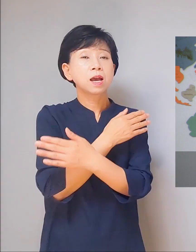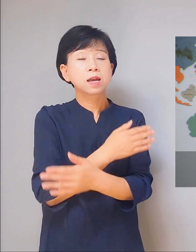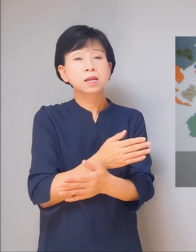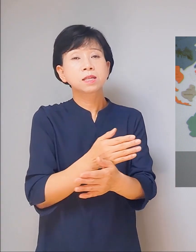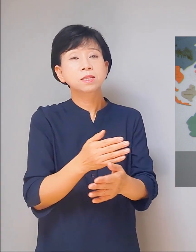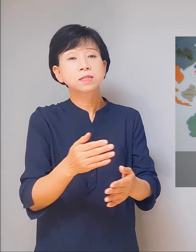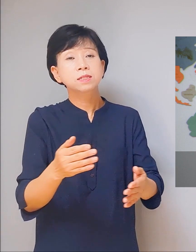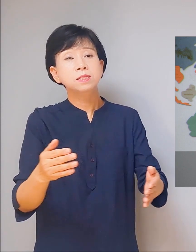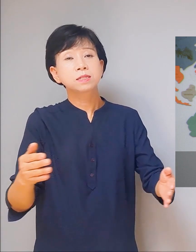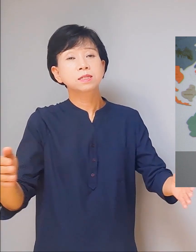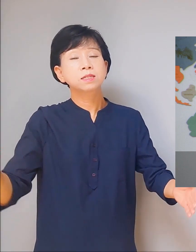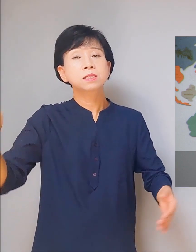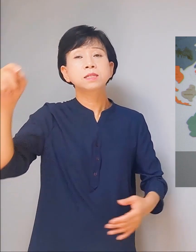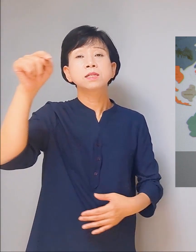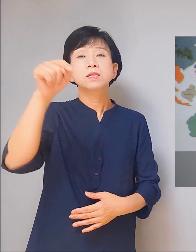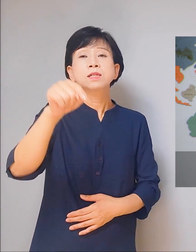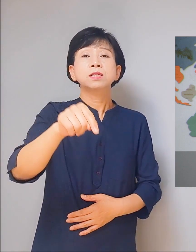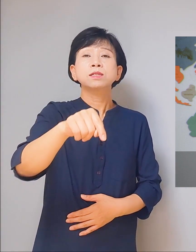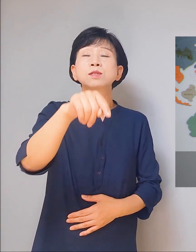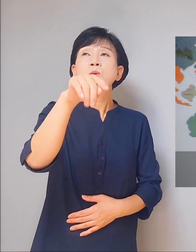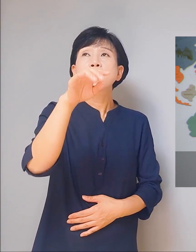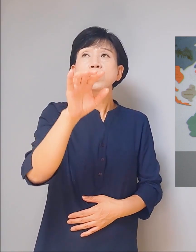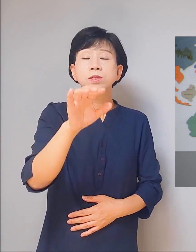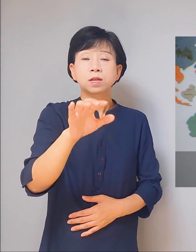증거하지 않는